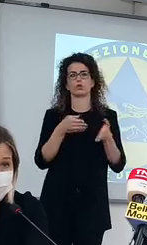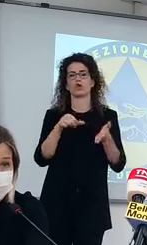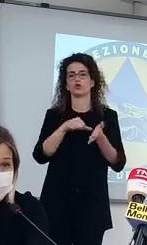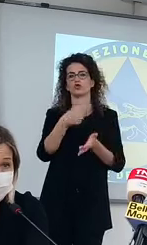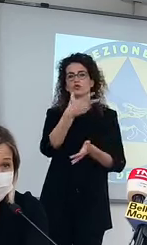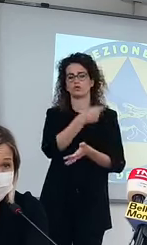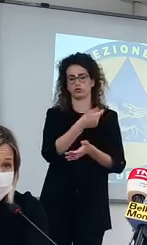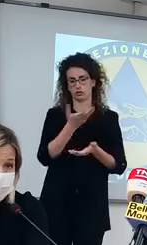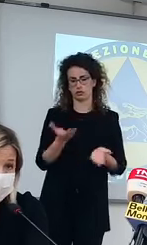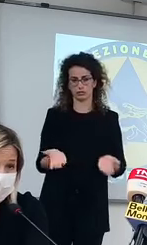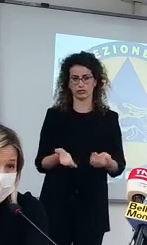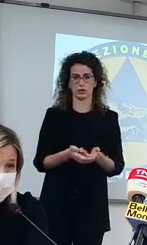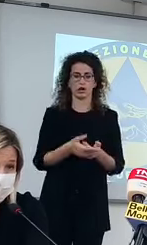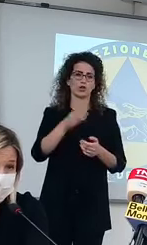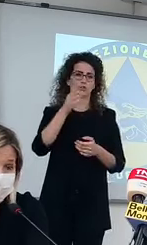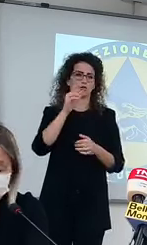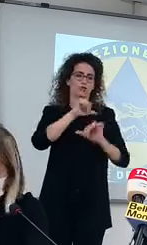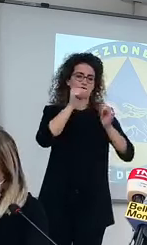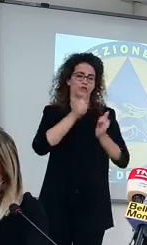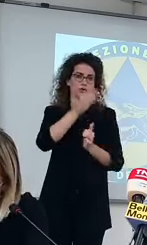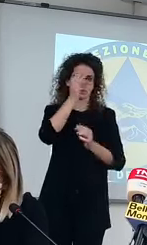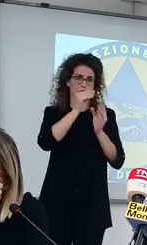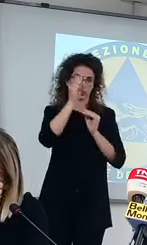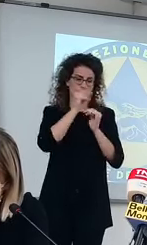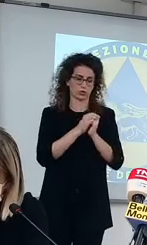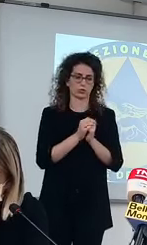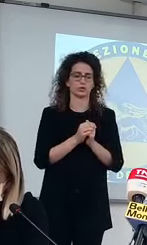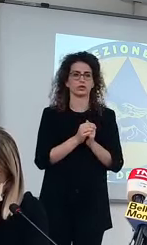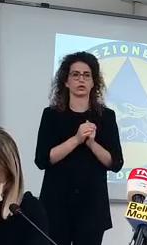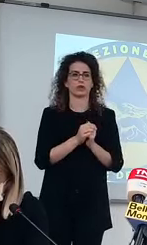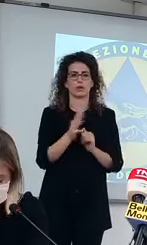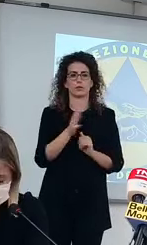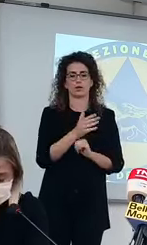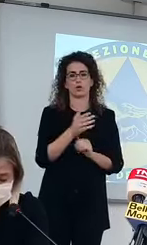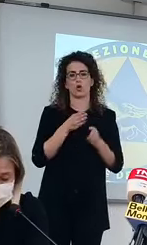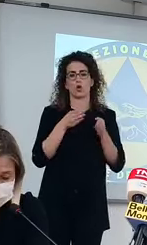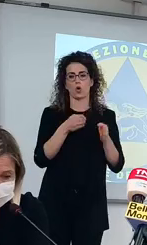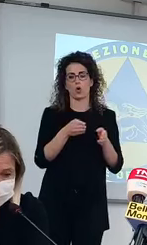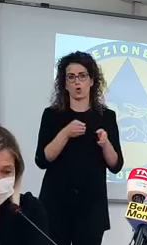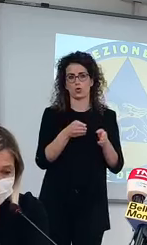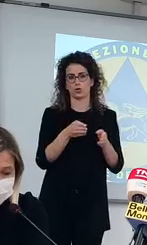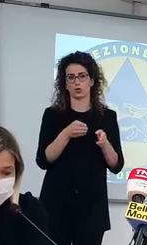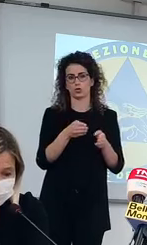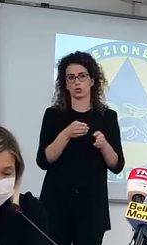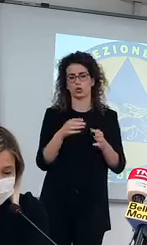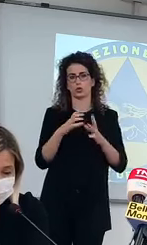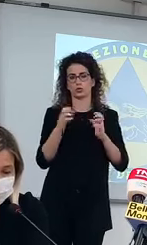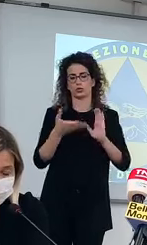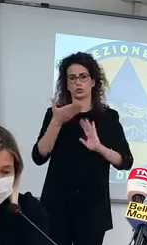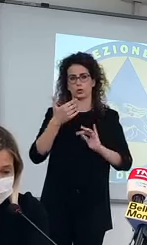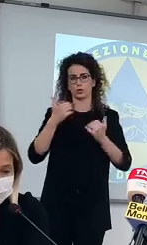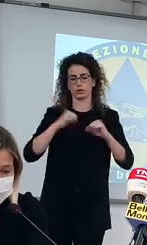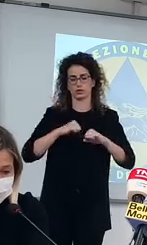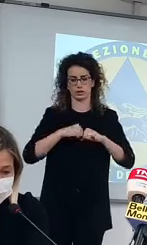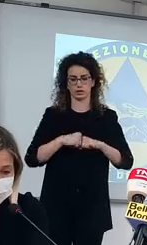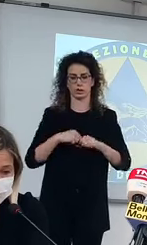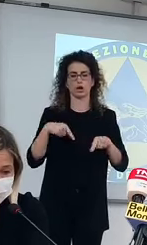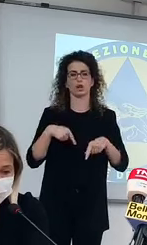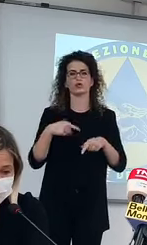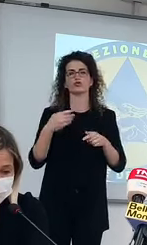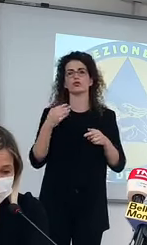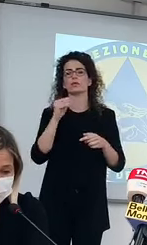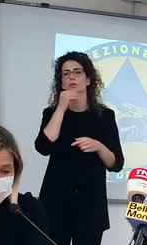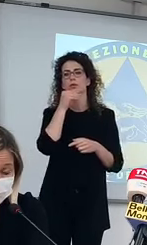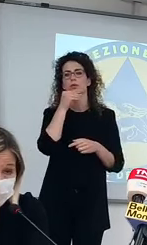vaccinazione, no? Quindi la formazione insomma aggiuntiva oltre il corso IS dell'Istituto Superiore di Sanità. Oggi pomeriggio alle 15.30 c'è